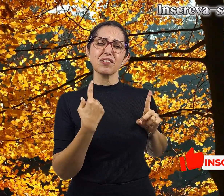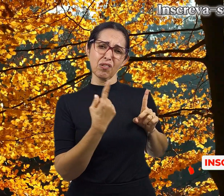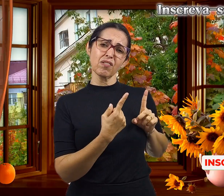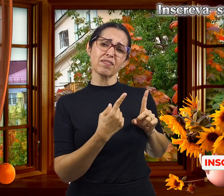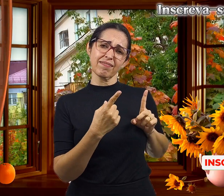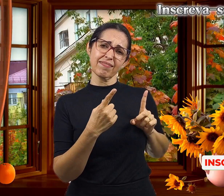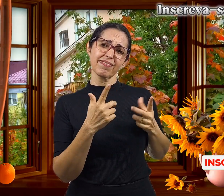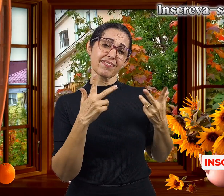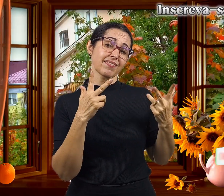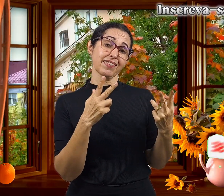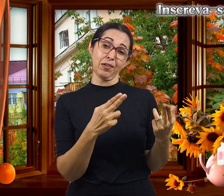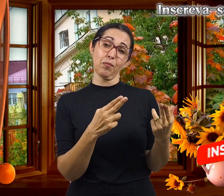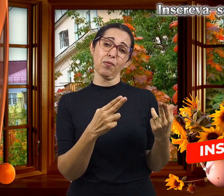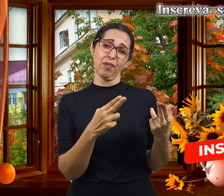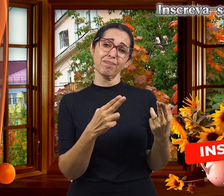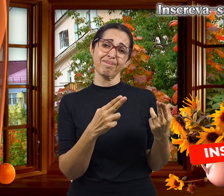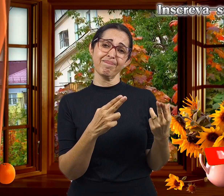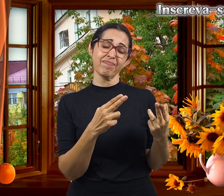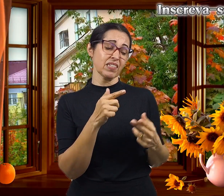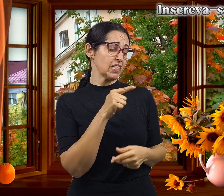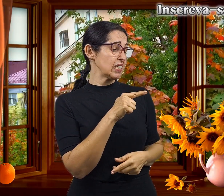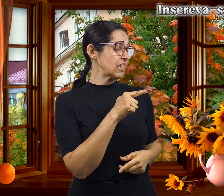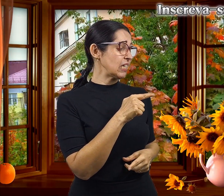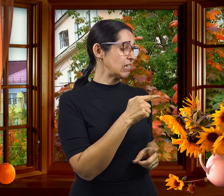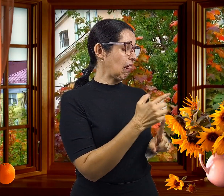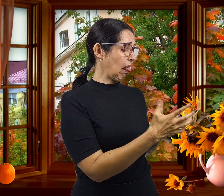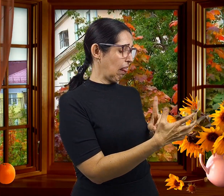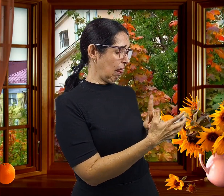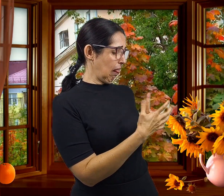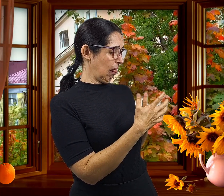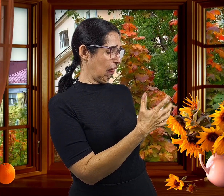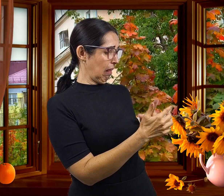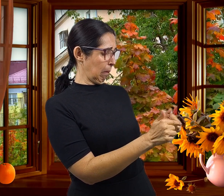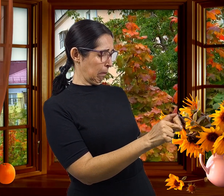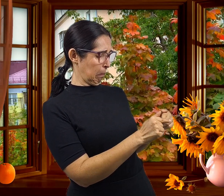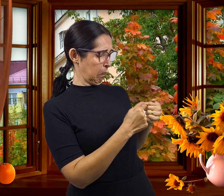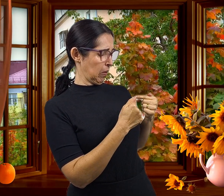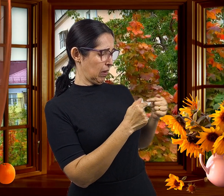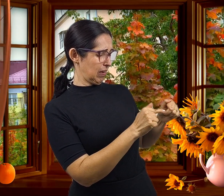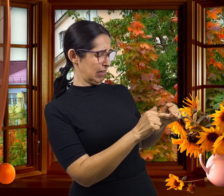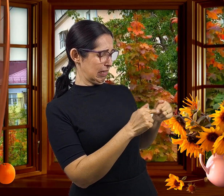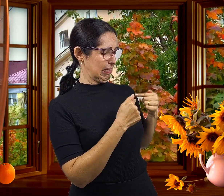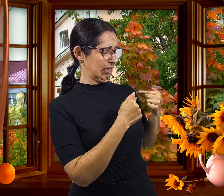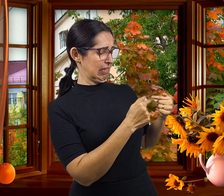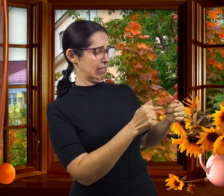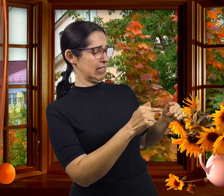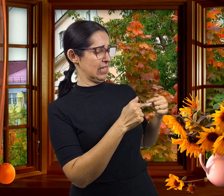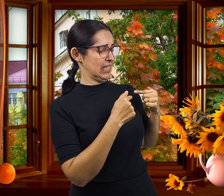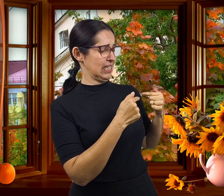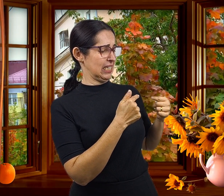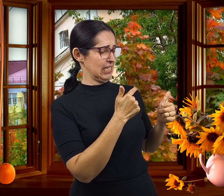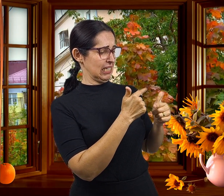situação? Esaú nos afligia muito. As nossas razões eram muito grandes, os nossos problemas eram muito